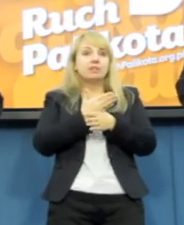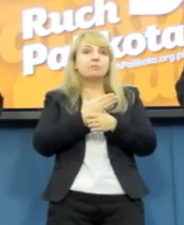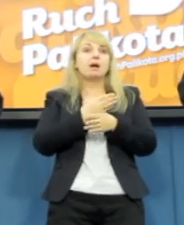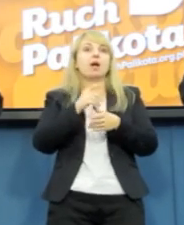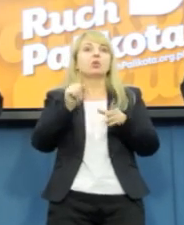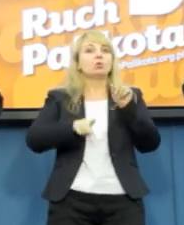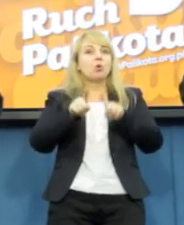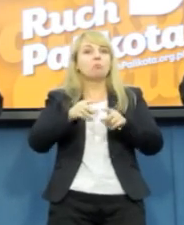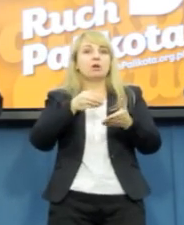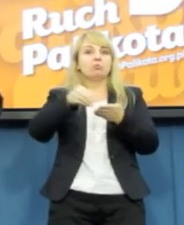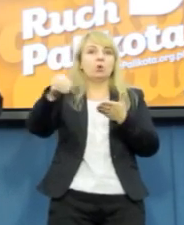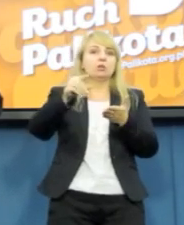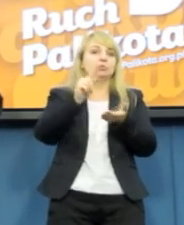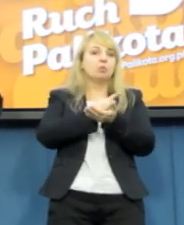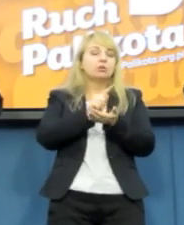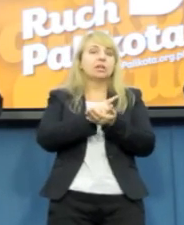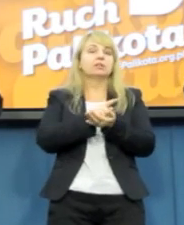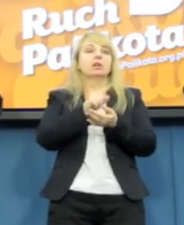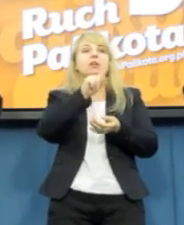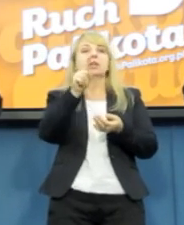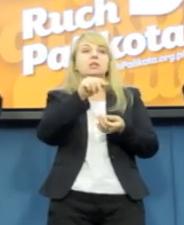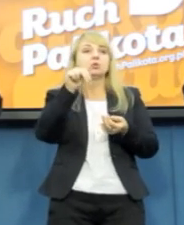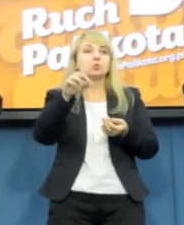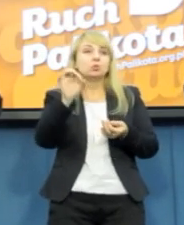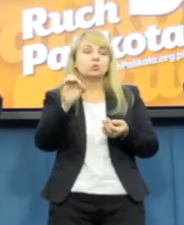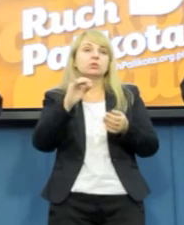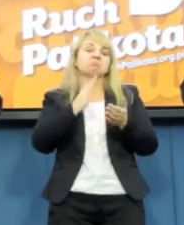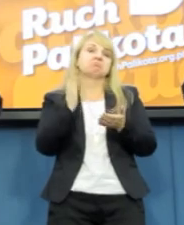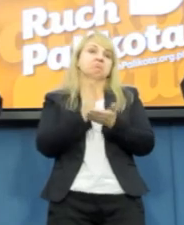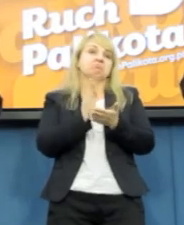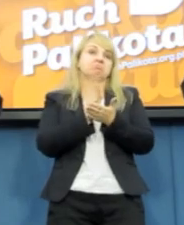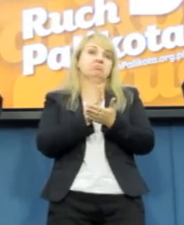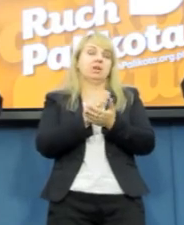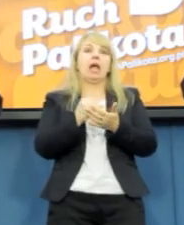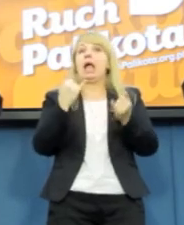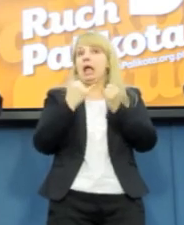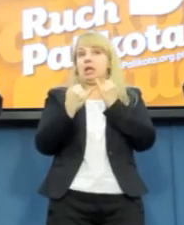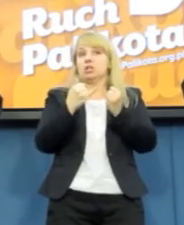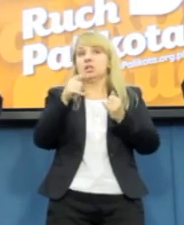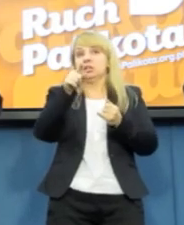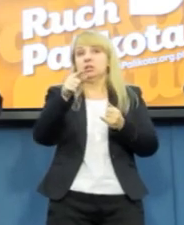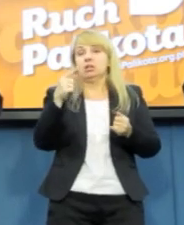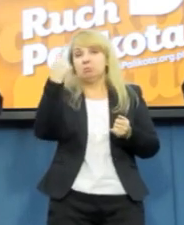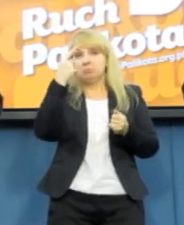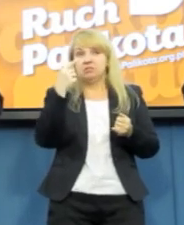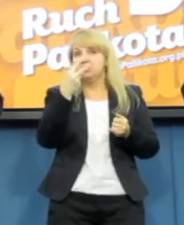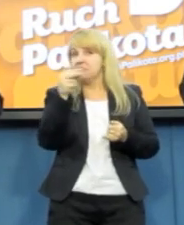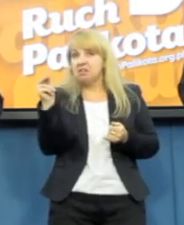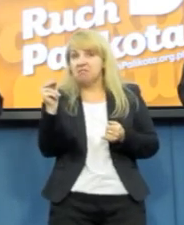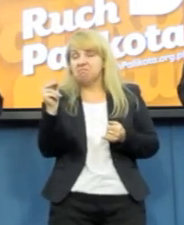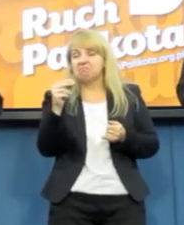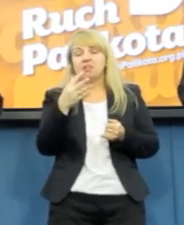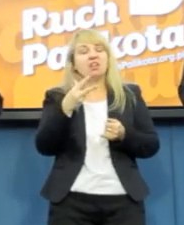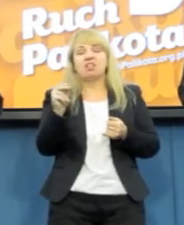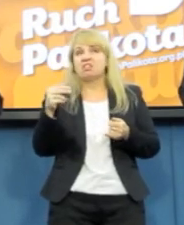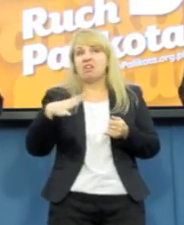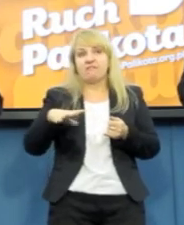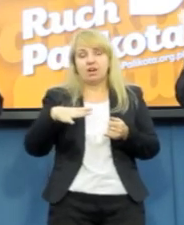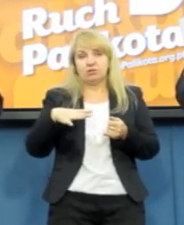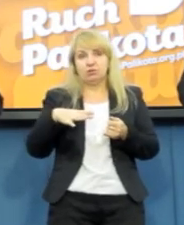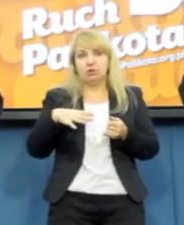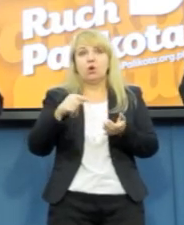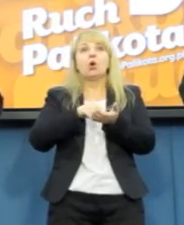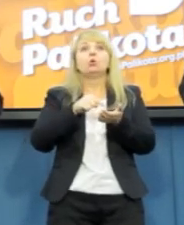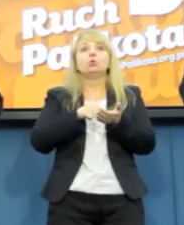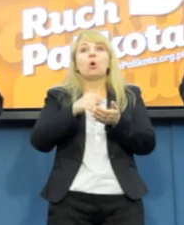albo że przedsiębiorstwo to nie jest coś dla Ciebie, no to w takim razie możesz zrezygnować bez żadnych konsekwencji. Szanowni Państwo, wierzymy, że